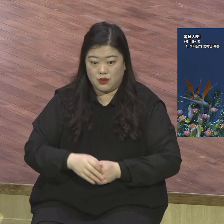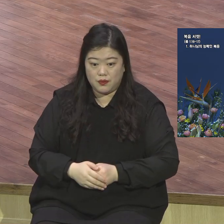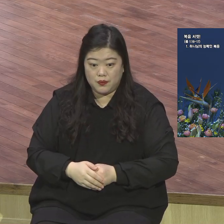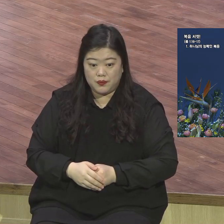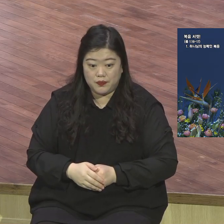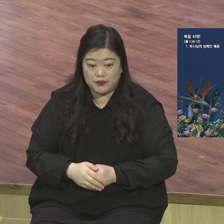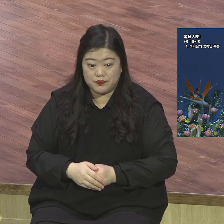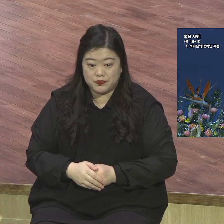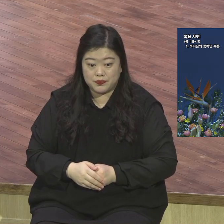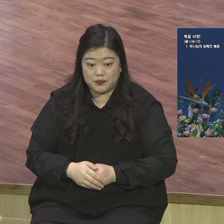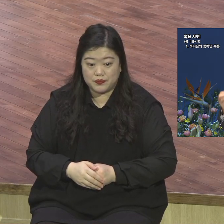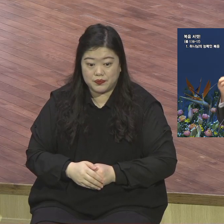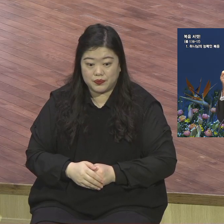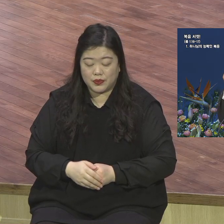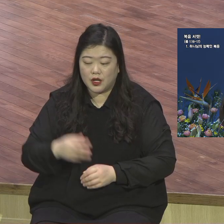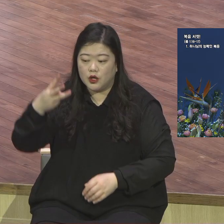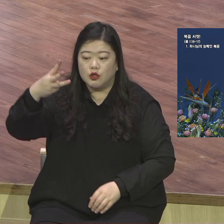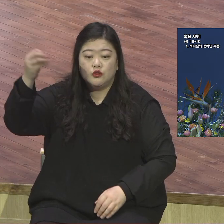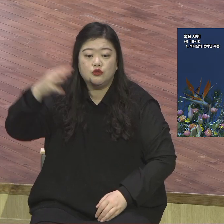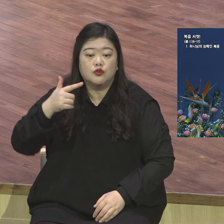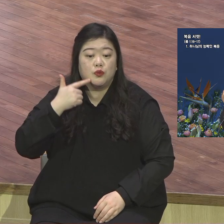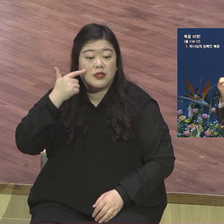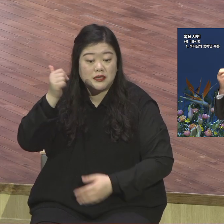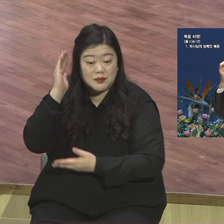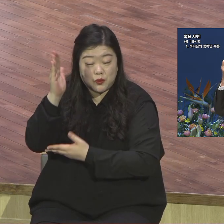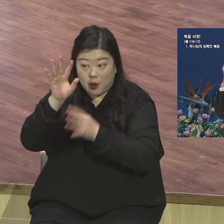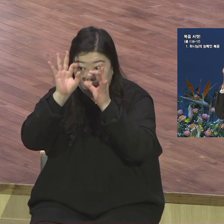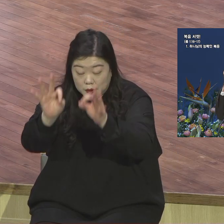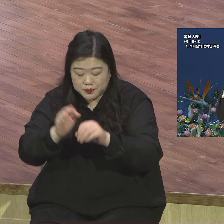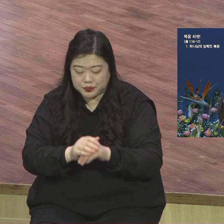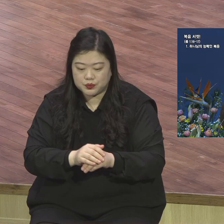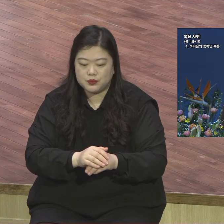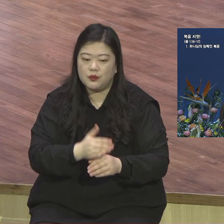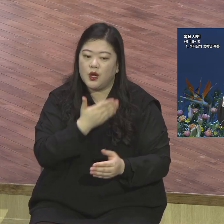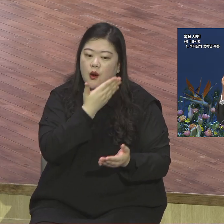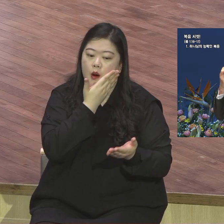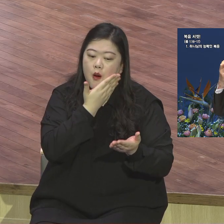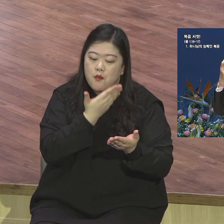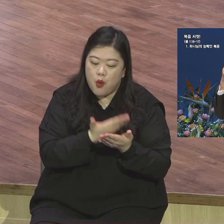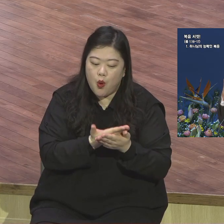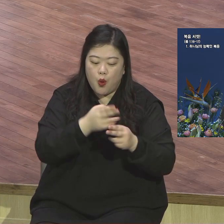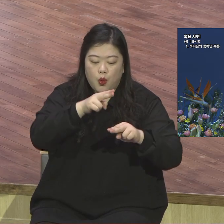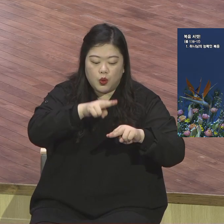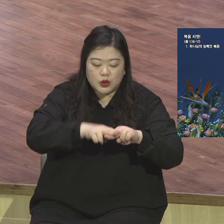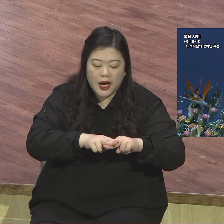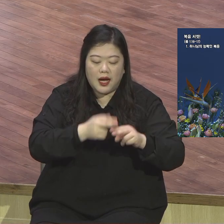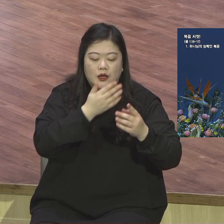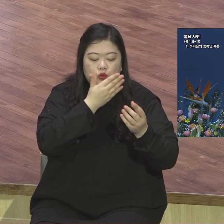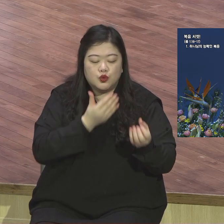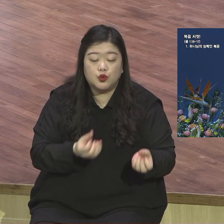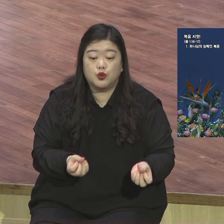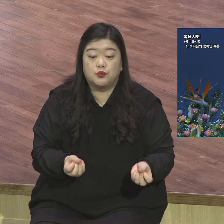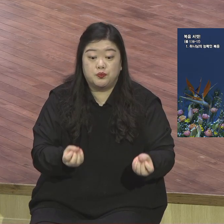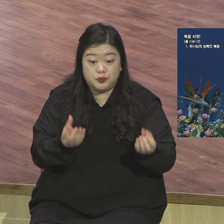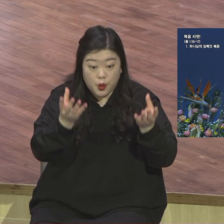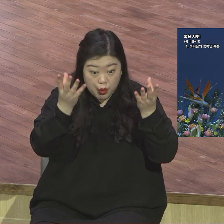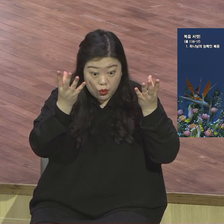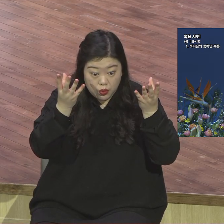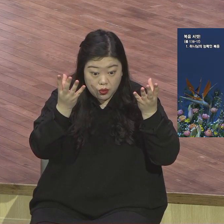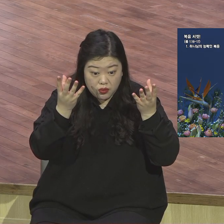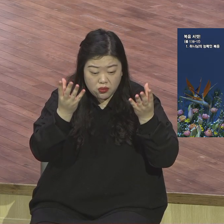임한다. 보좌의 축복, 하늘의 영광, 하늘의 영광 땅에서 누린다고